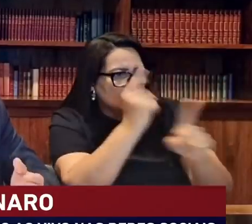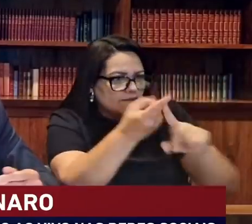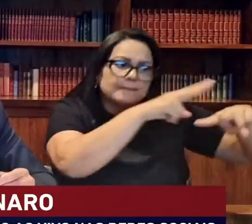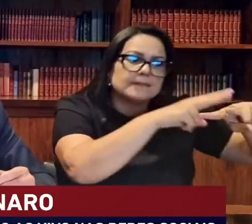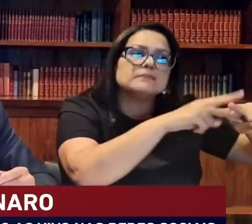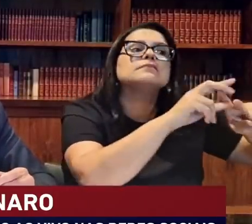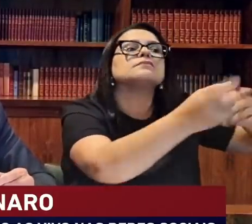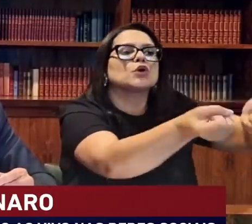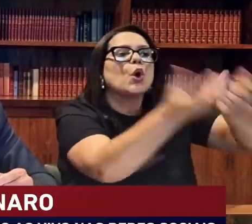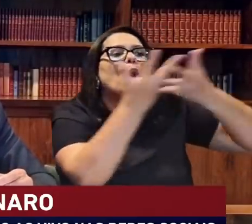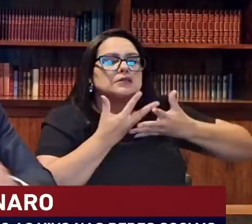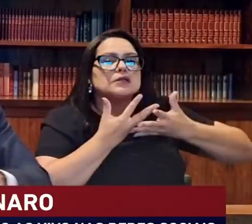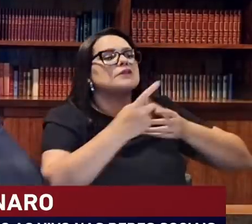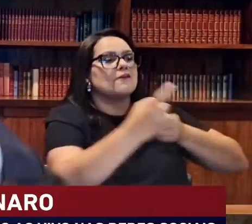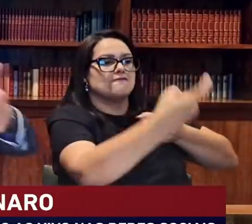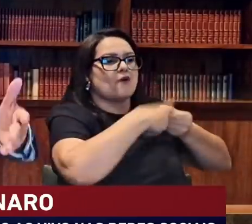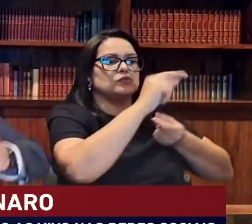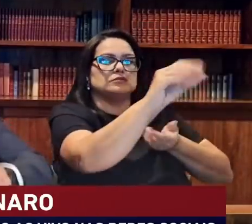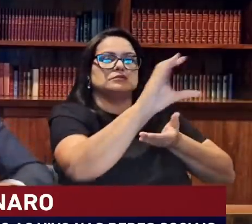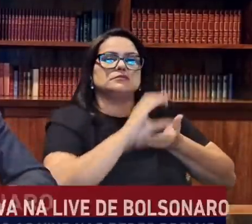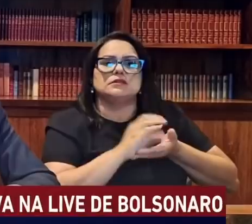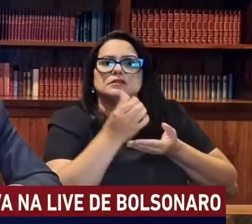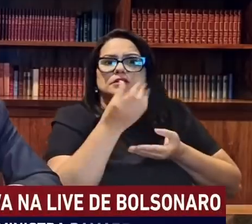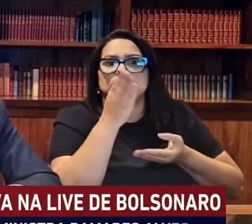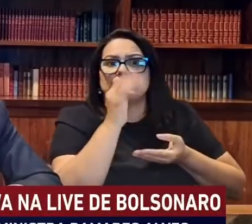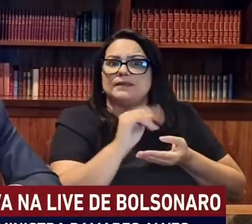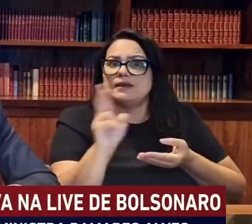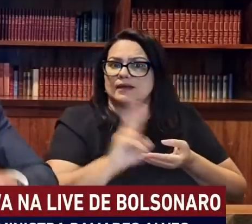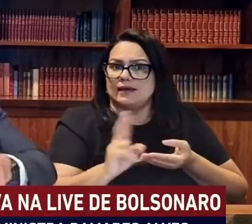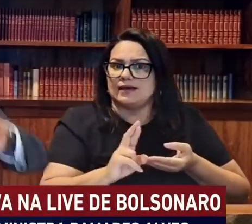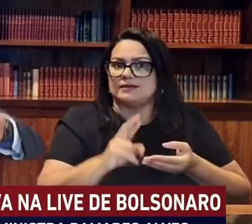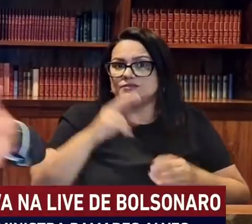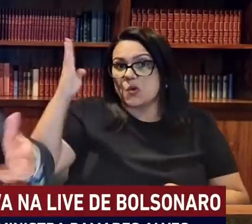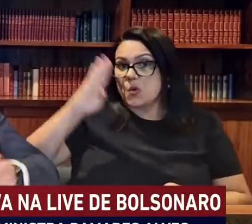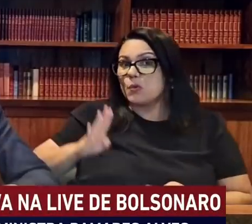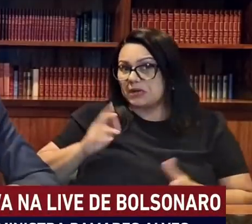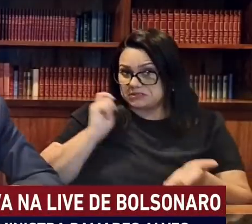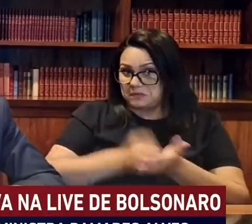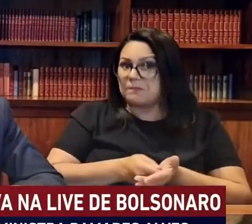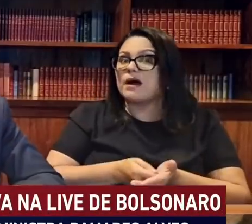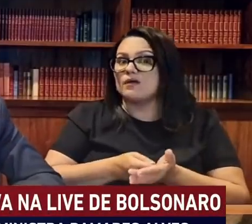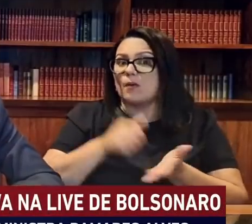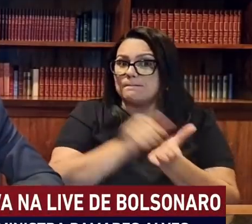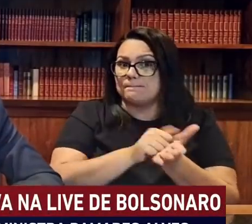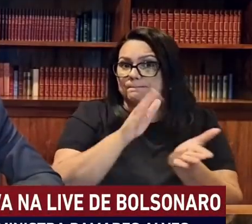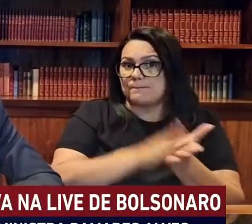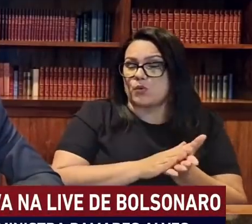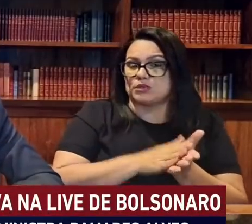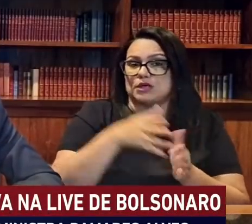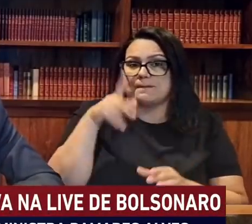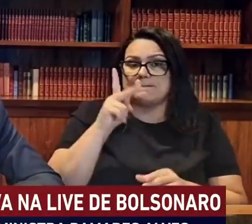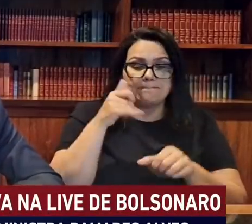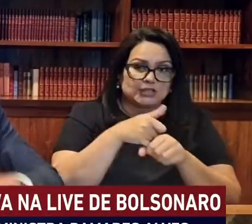bilhões de reais. Inclusive o Brasil pagou uma multa à Petrobras, né? Ou melhor, você que bota combustível no carro, de